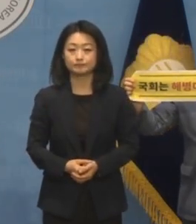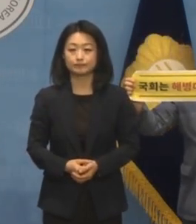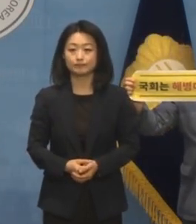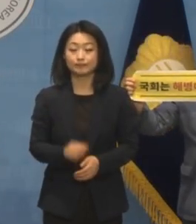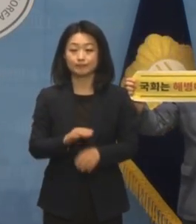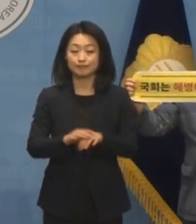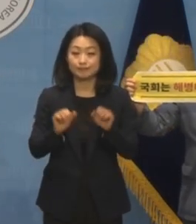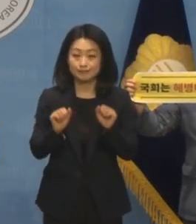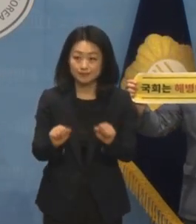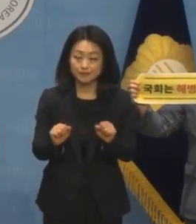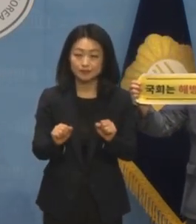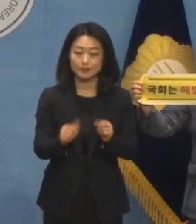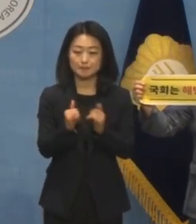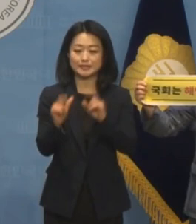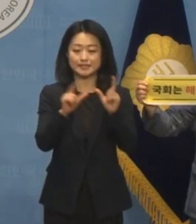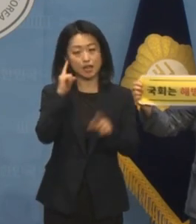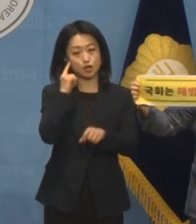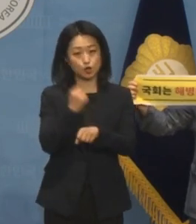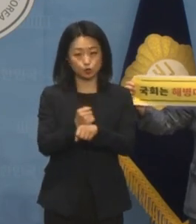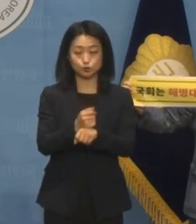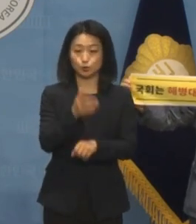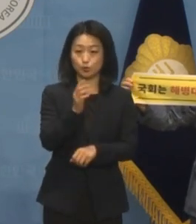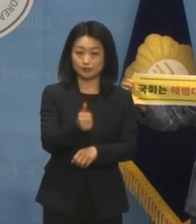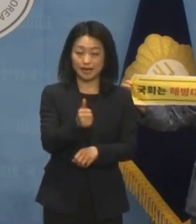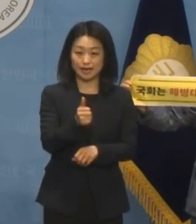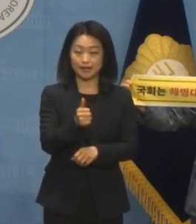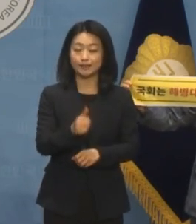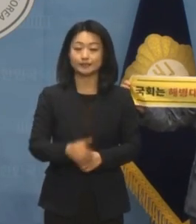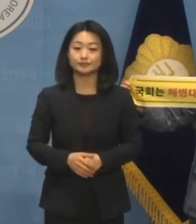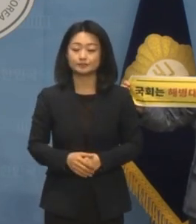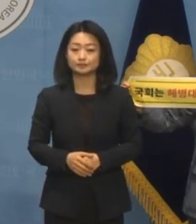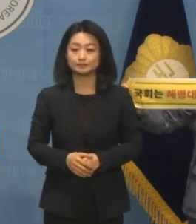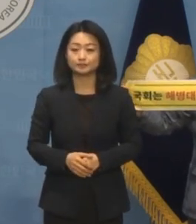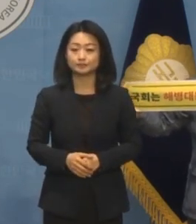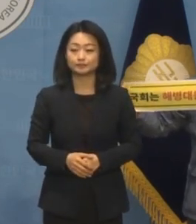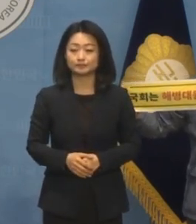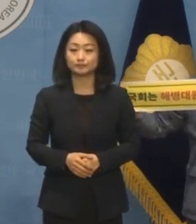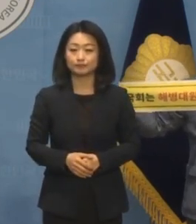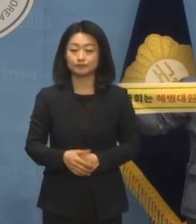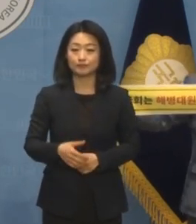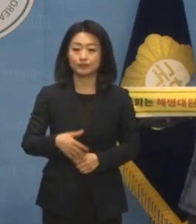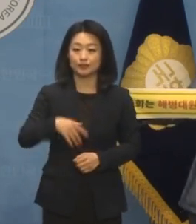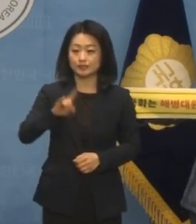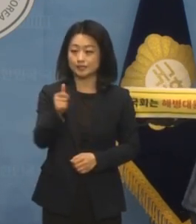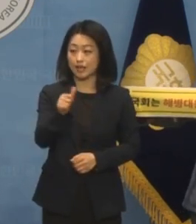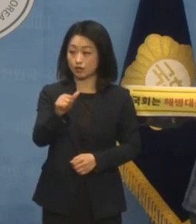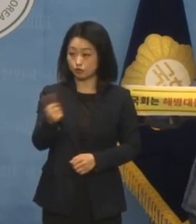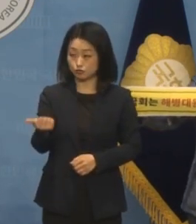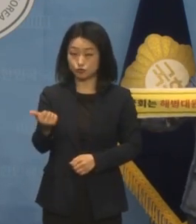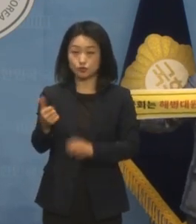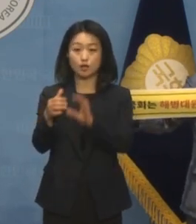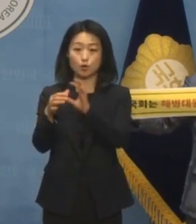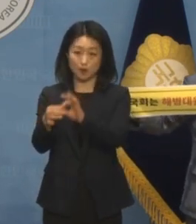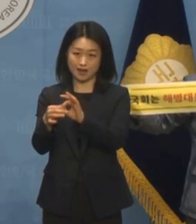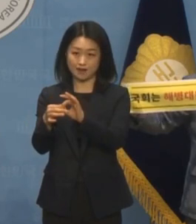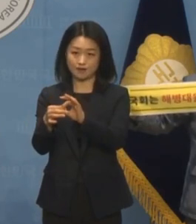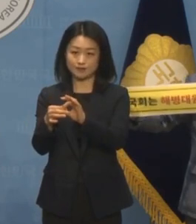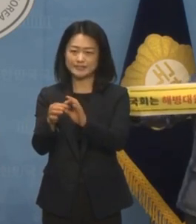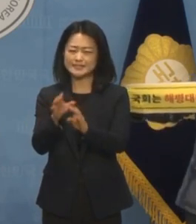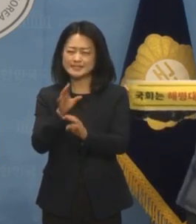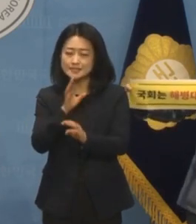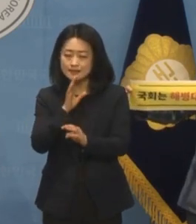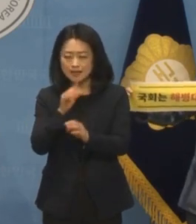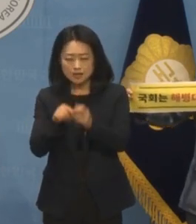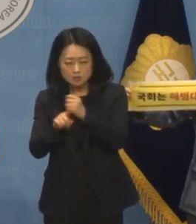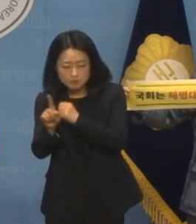네, 안녕하세요. 민생경제연구소장 전 청와대 부대변인 임세은입니다. 최해병을 죽음으로 이끈 진실의 퍼즐이